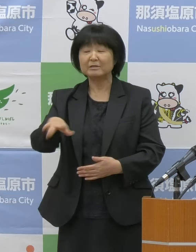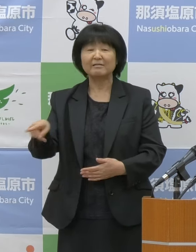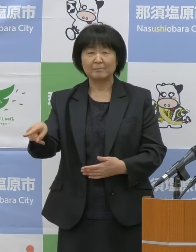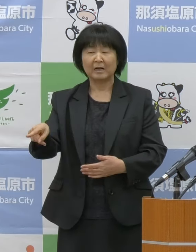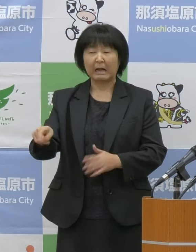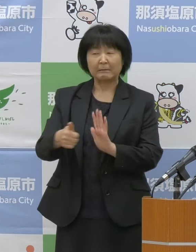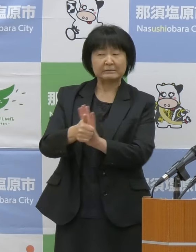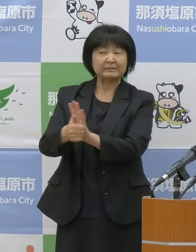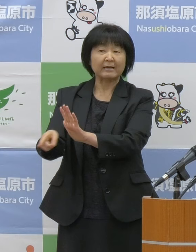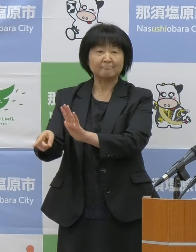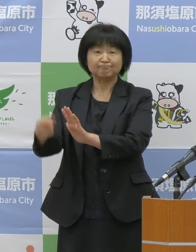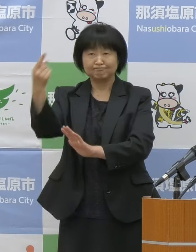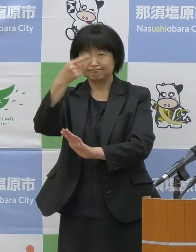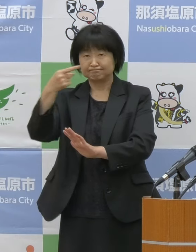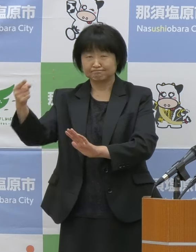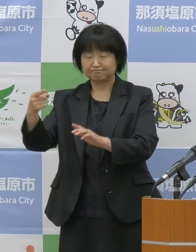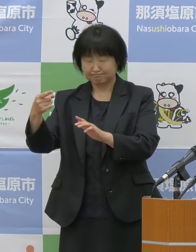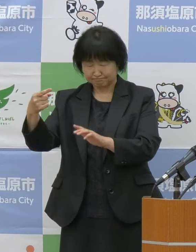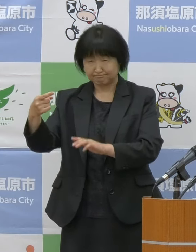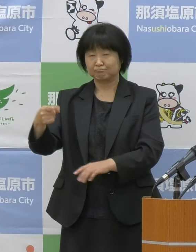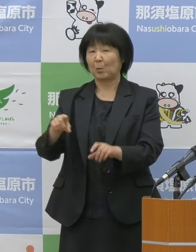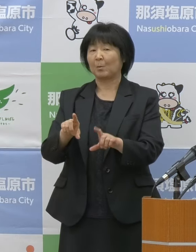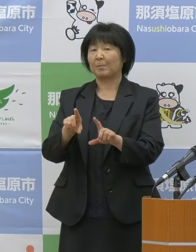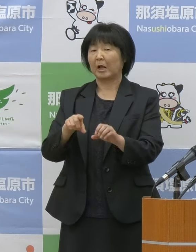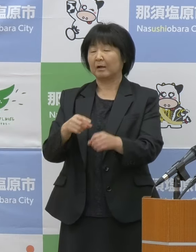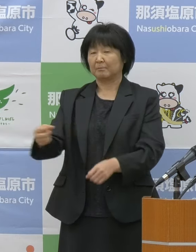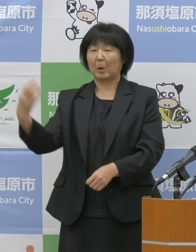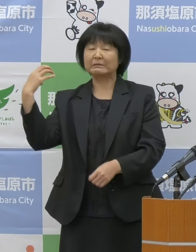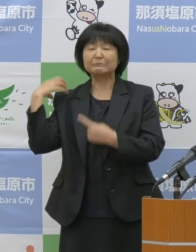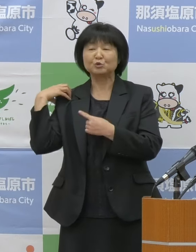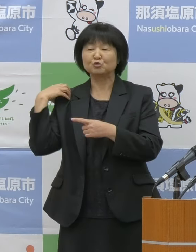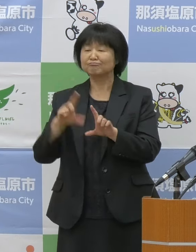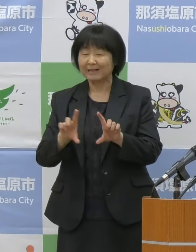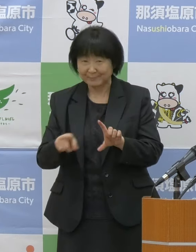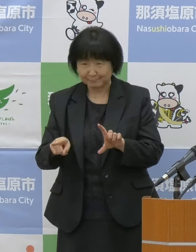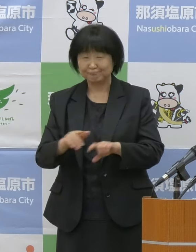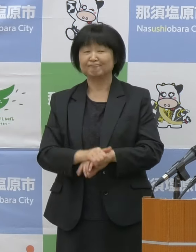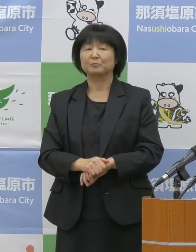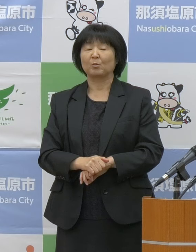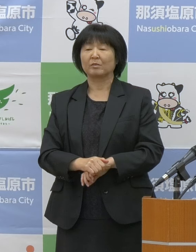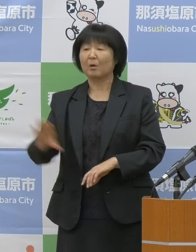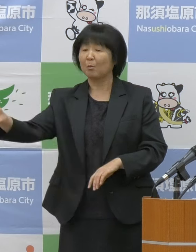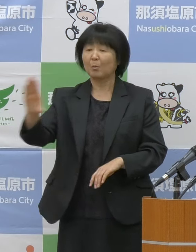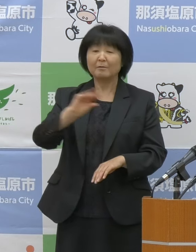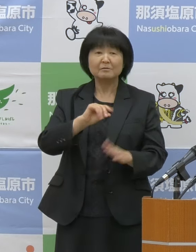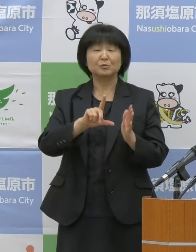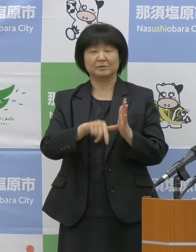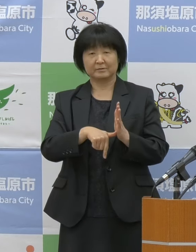支援、これが第一の当たり前ですけれども、ミッション、任務でありますが、帰ってきたとき